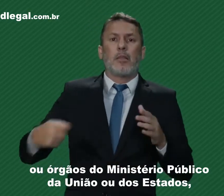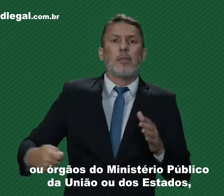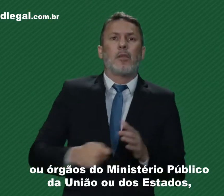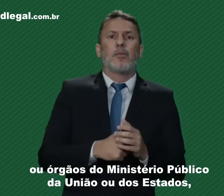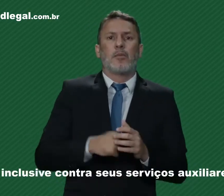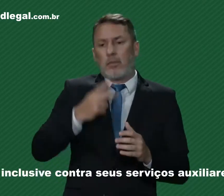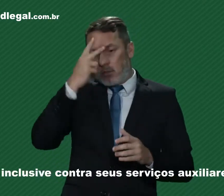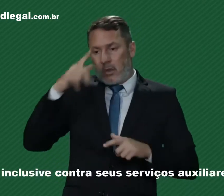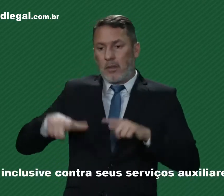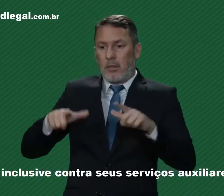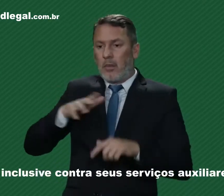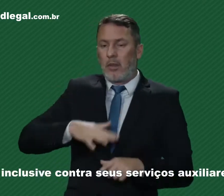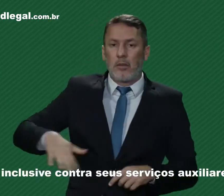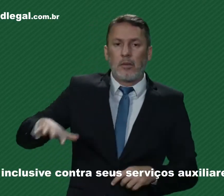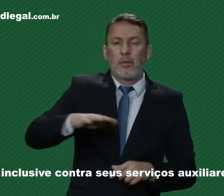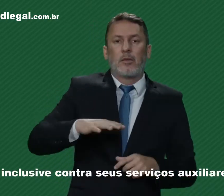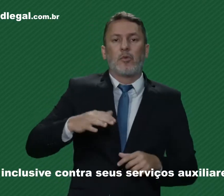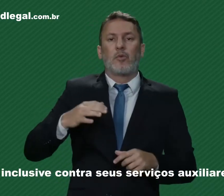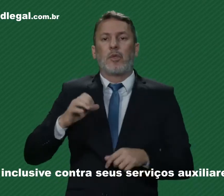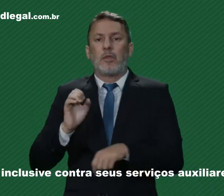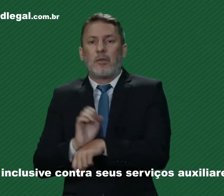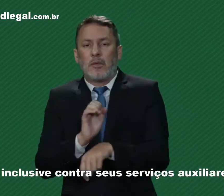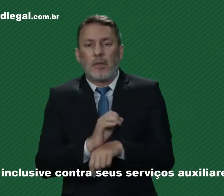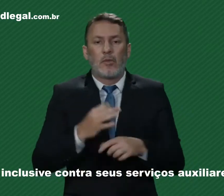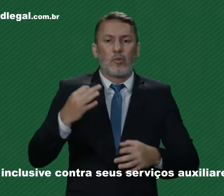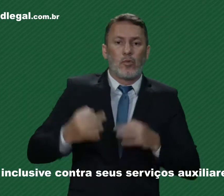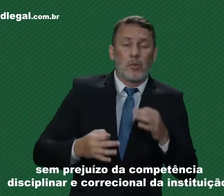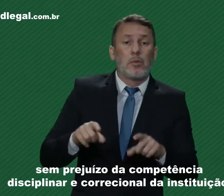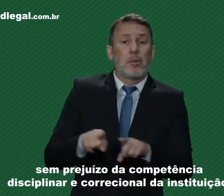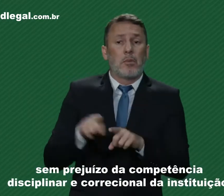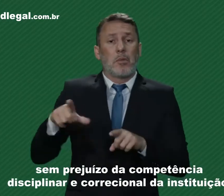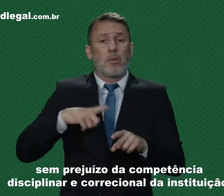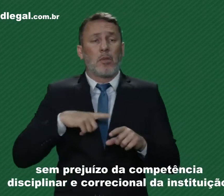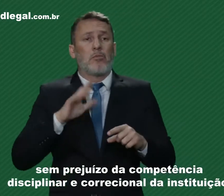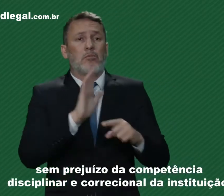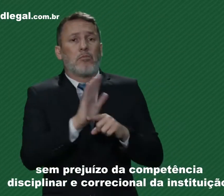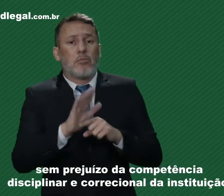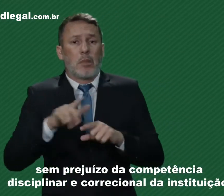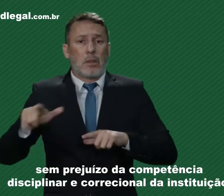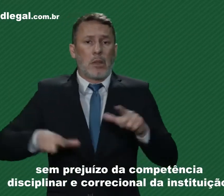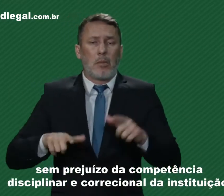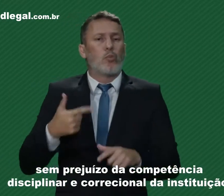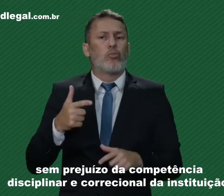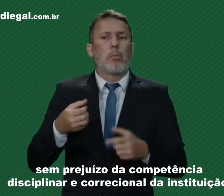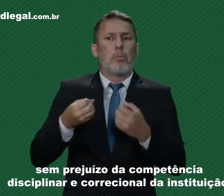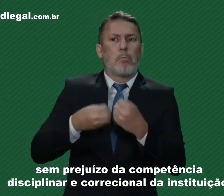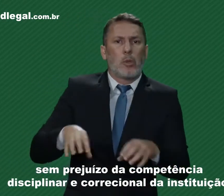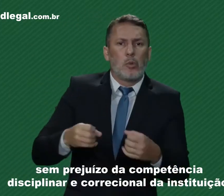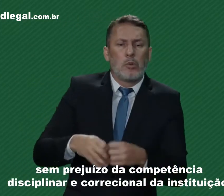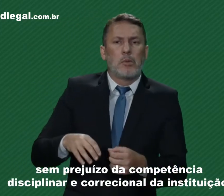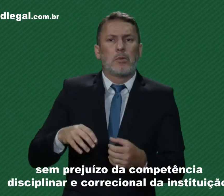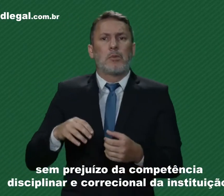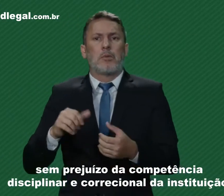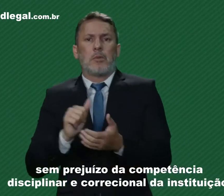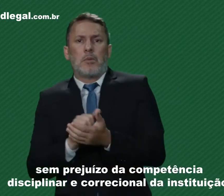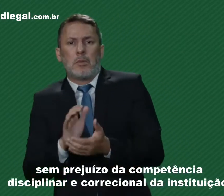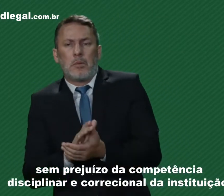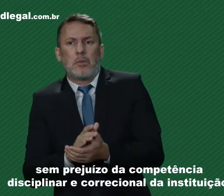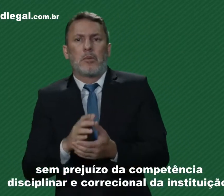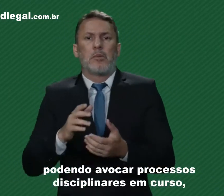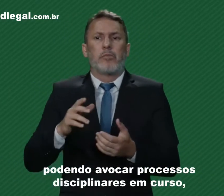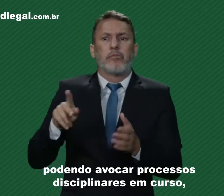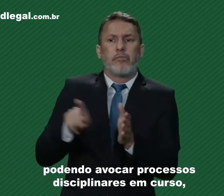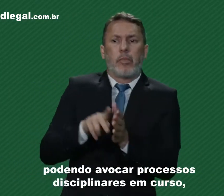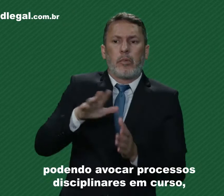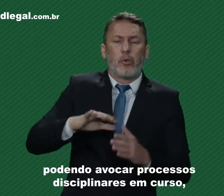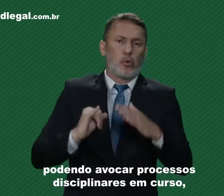dos Estados, inclusive contra seus serviços auxiliares, sem prejuízo da competência disciplinar e correicional da